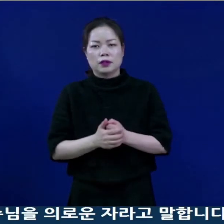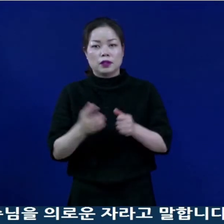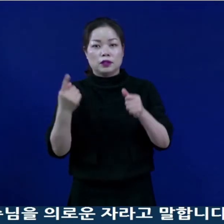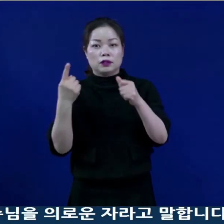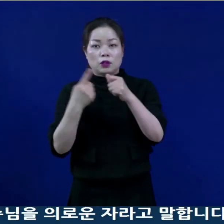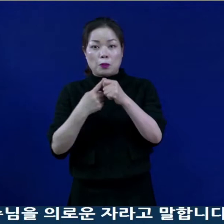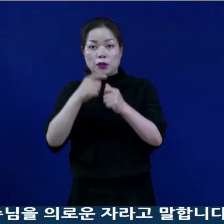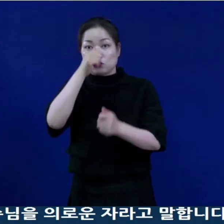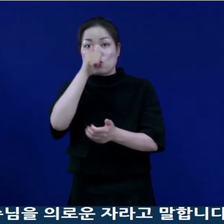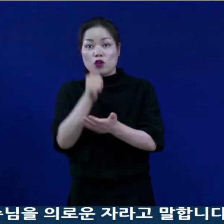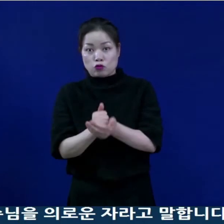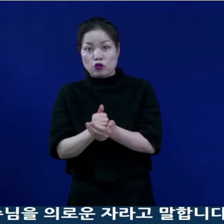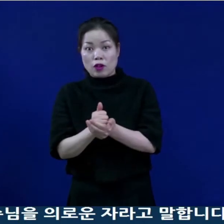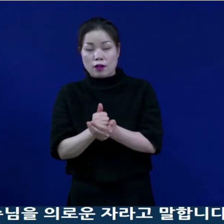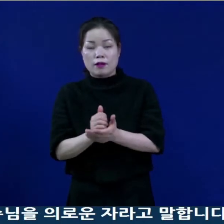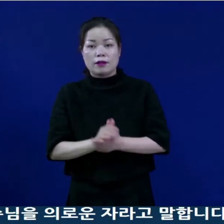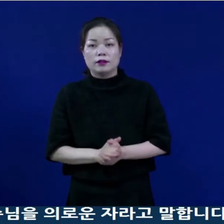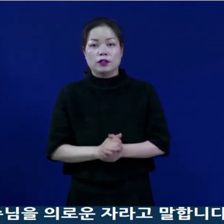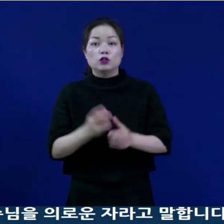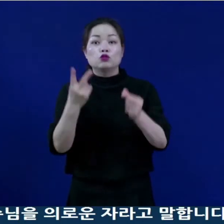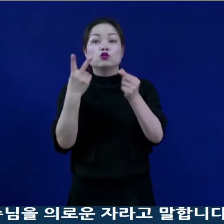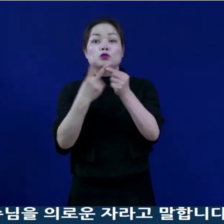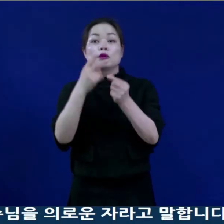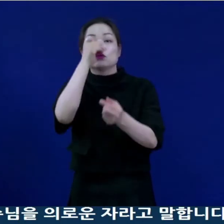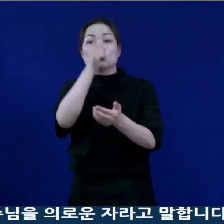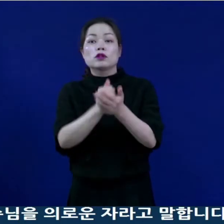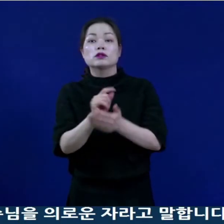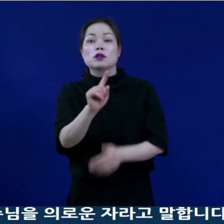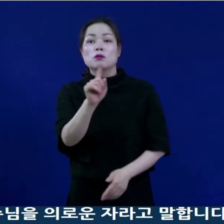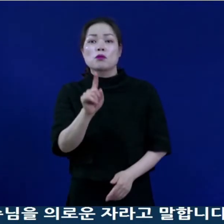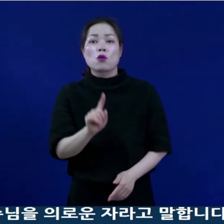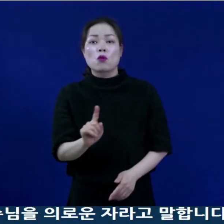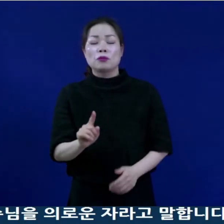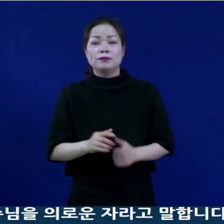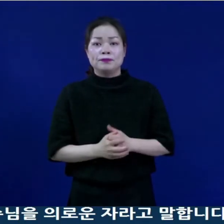번째 죄입니다. 두 번째 죄는 무엇이냐면